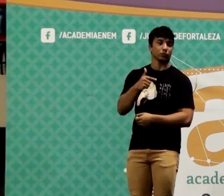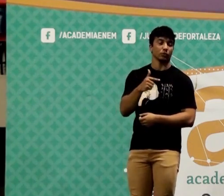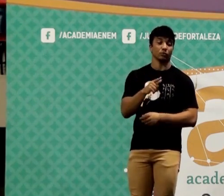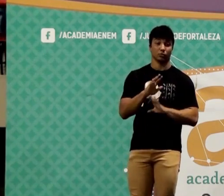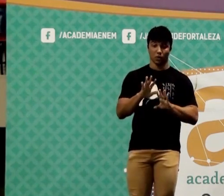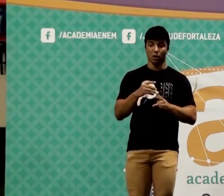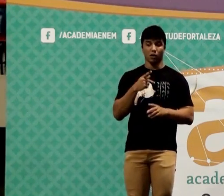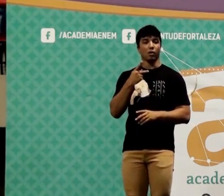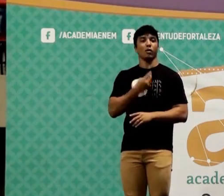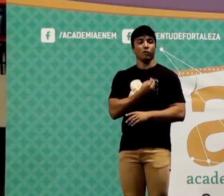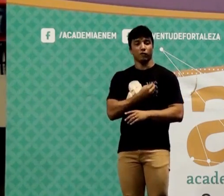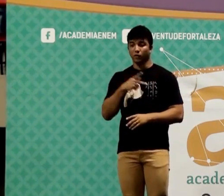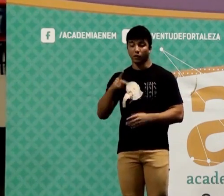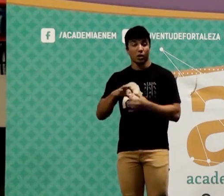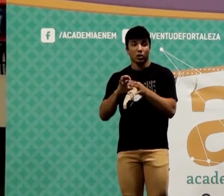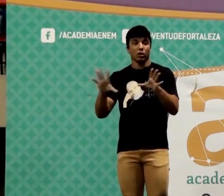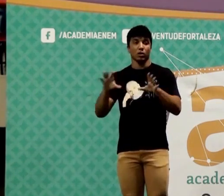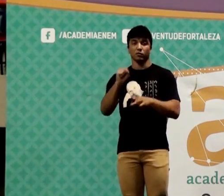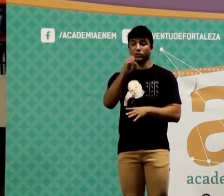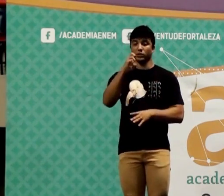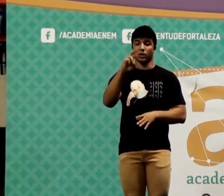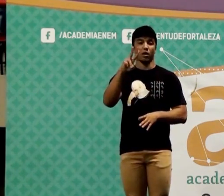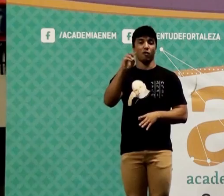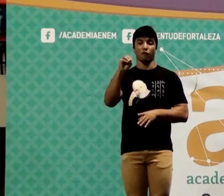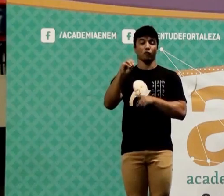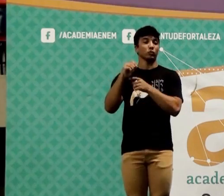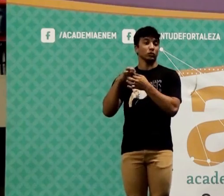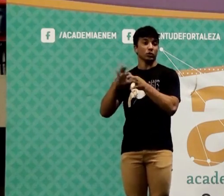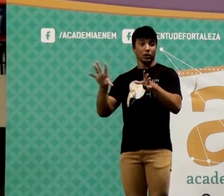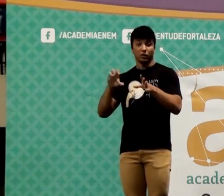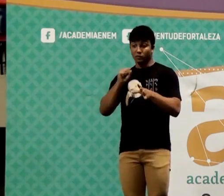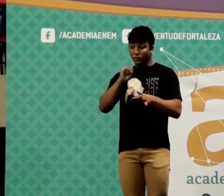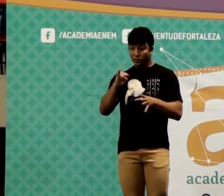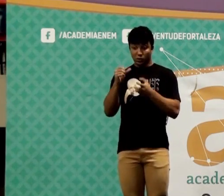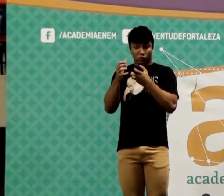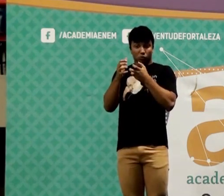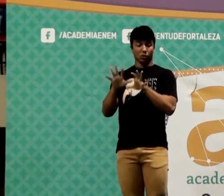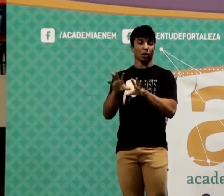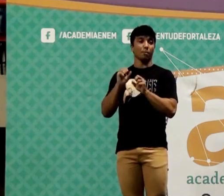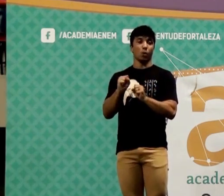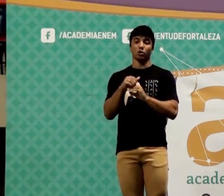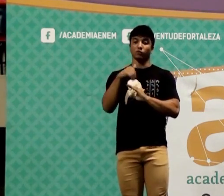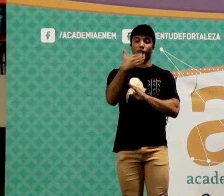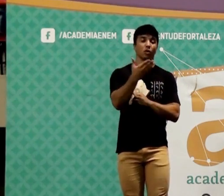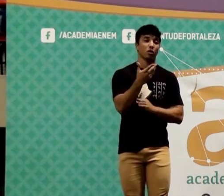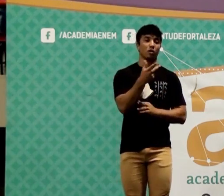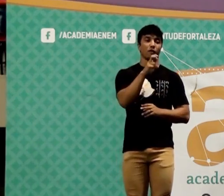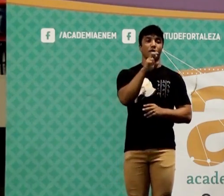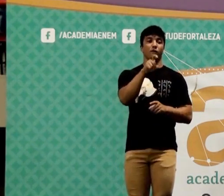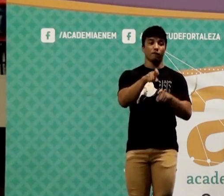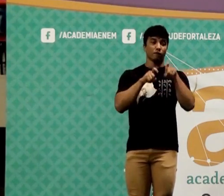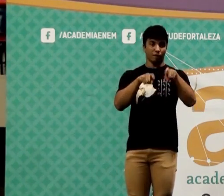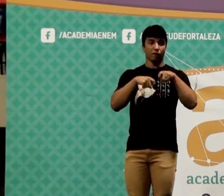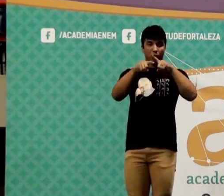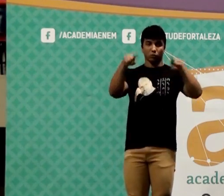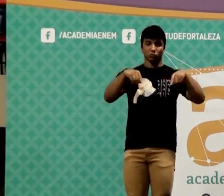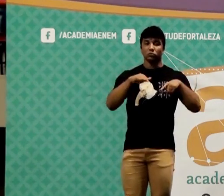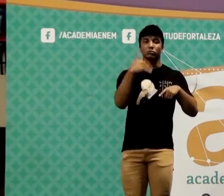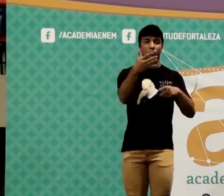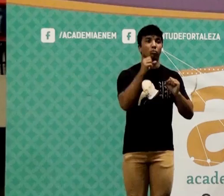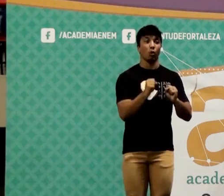Tapaué. C. O suzerano devia várias obrigações aos seus vassalos. Por exemplo, o